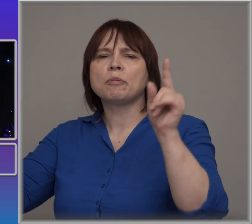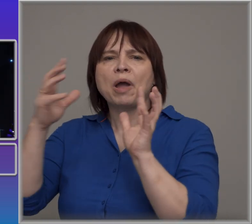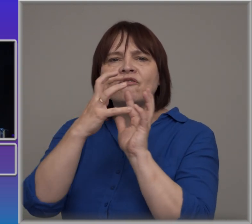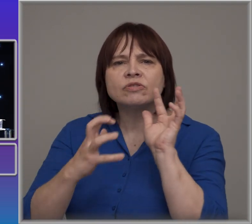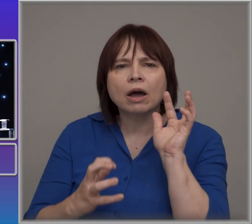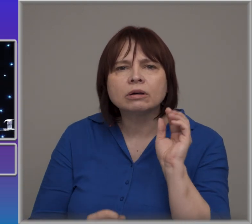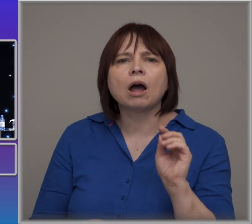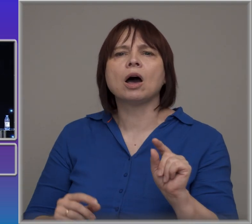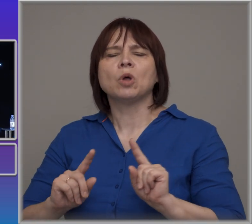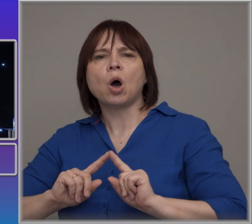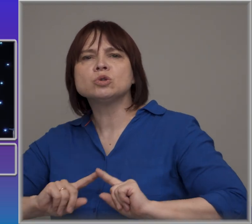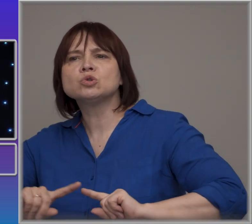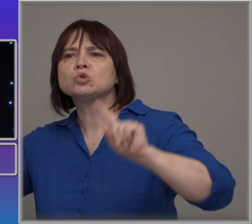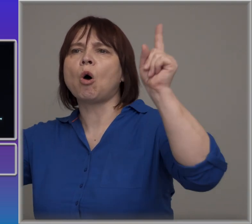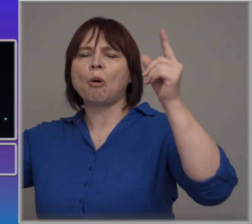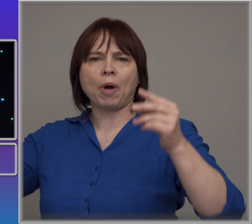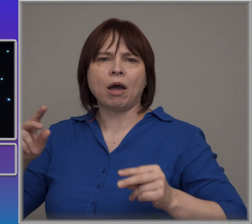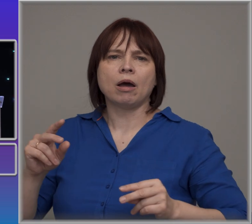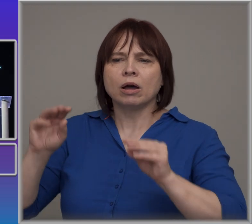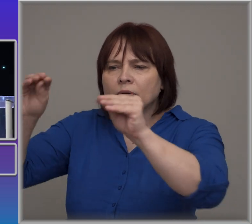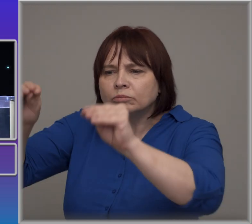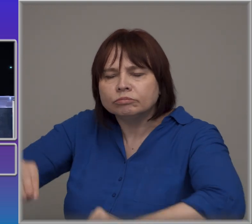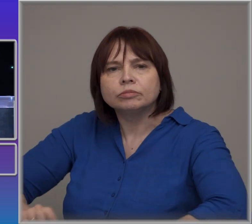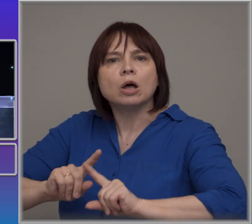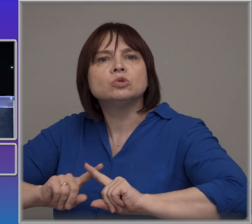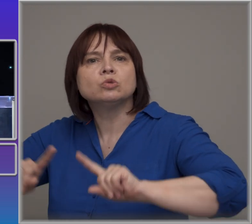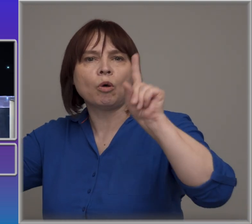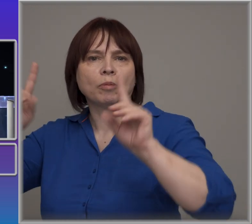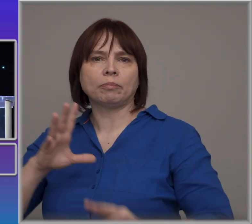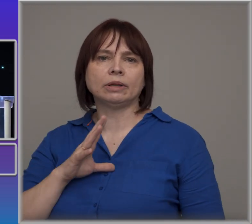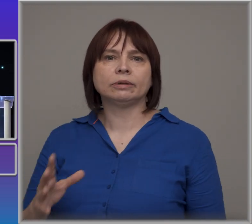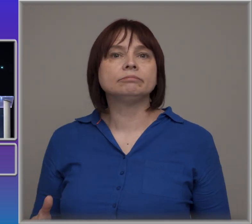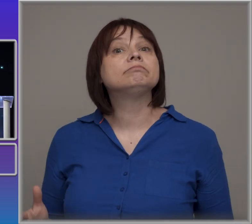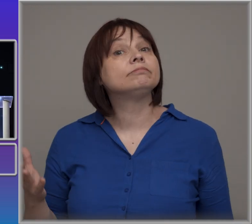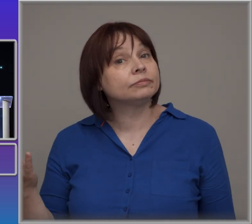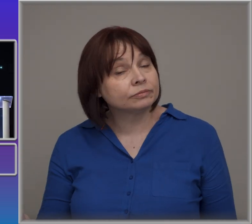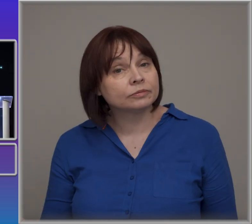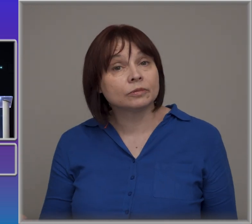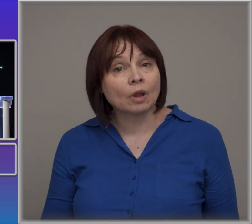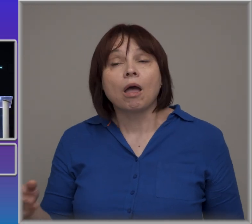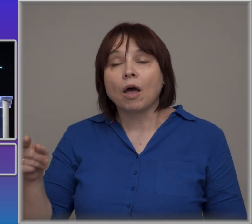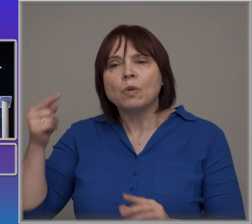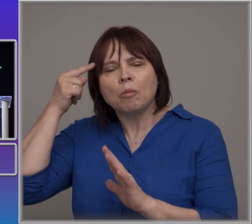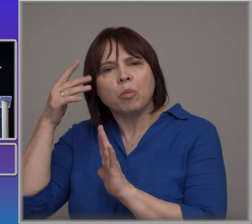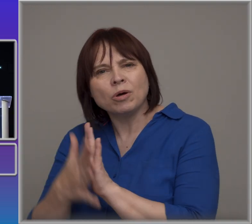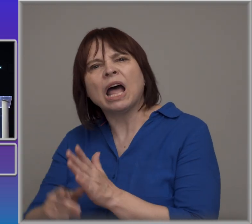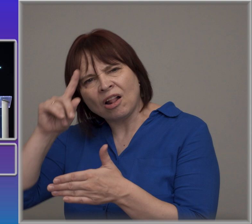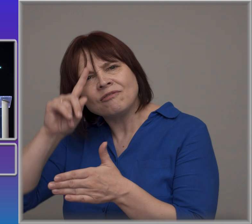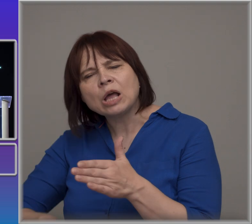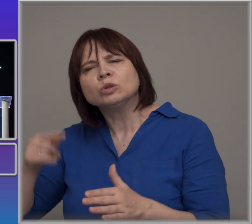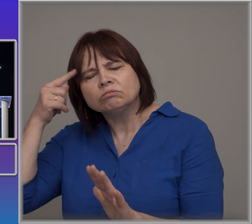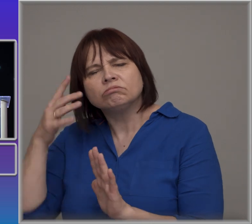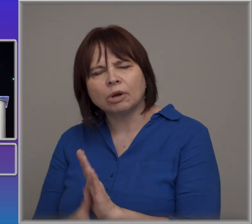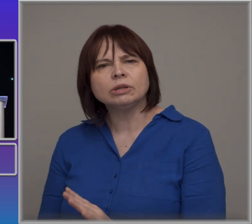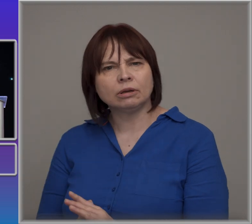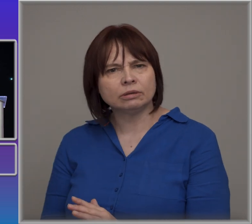начинали организовываться, именно в этих местах происходили трансформация вот этой бытовой жизни,